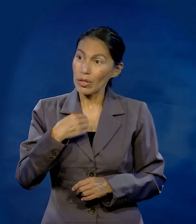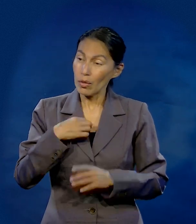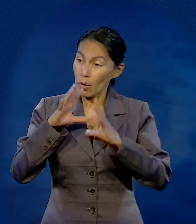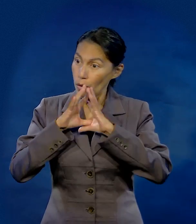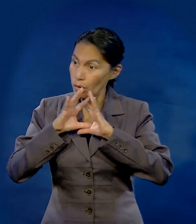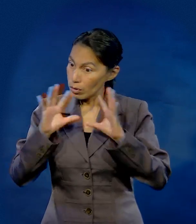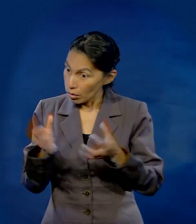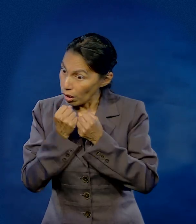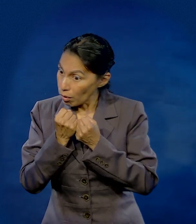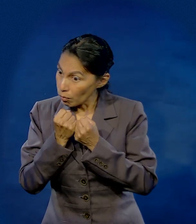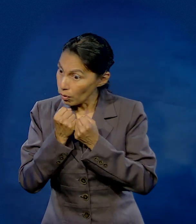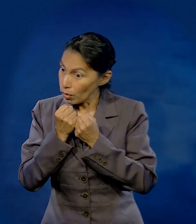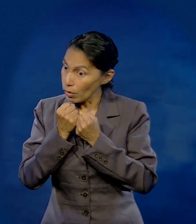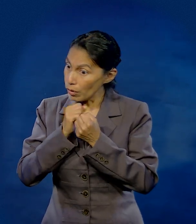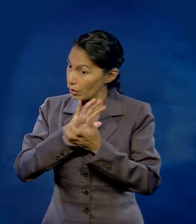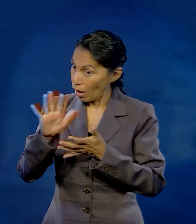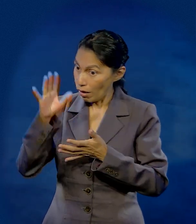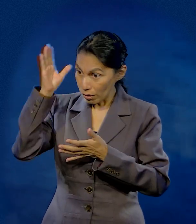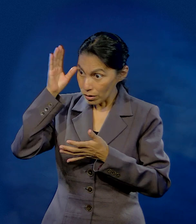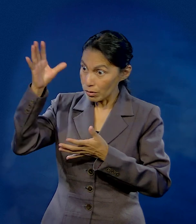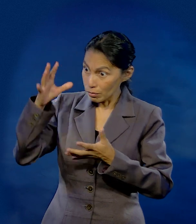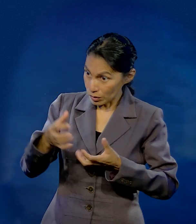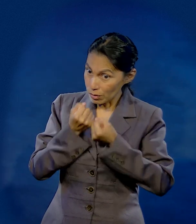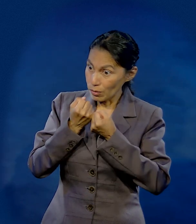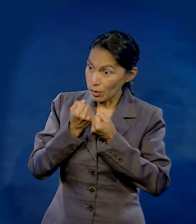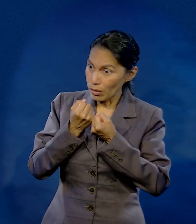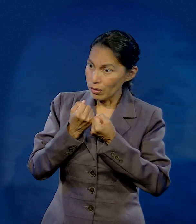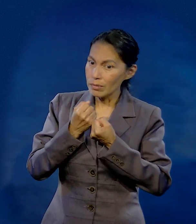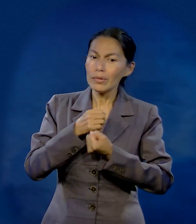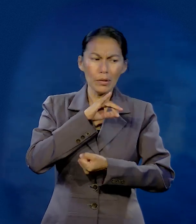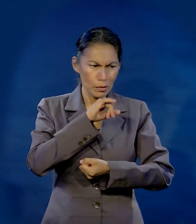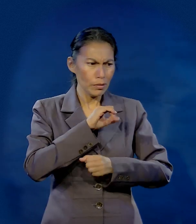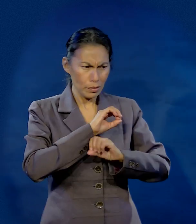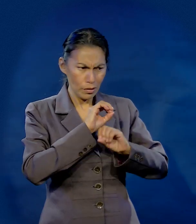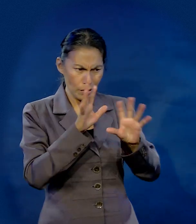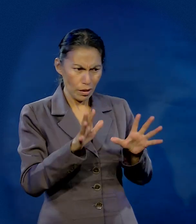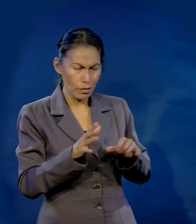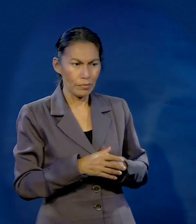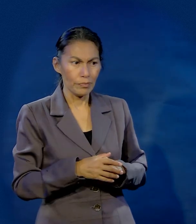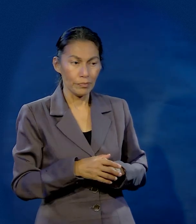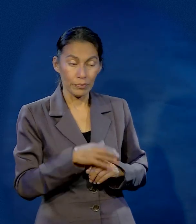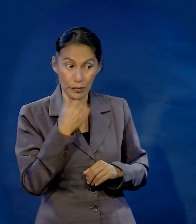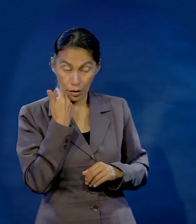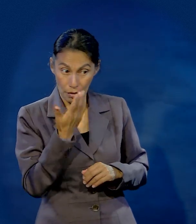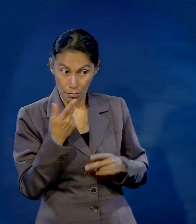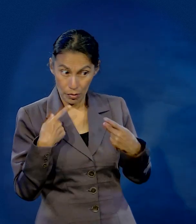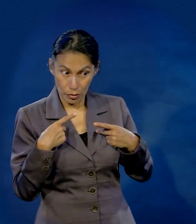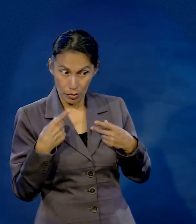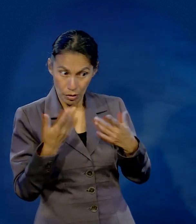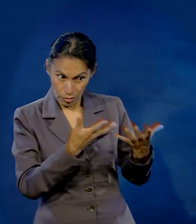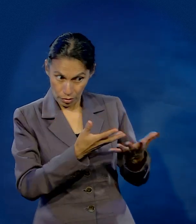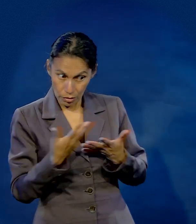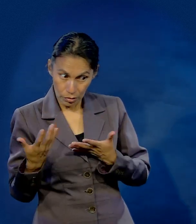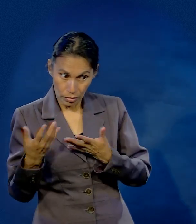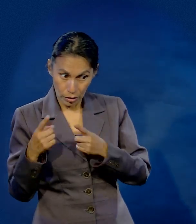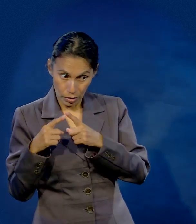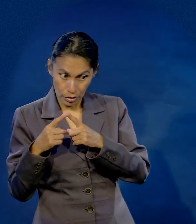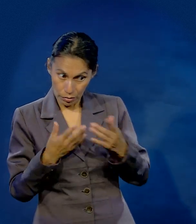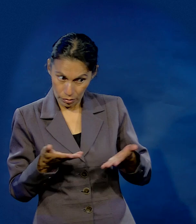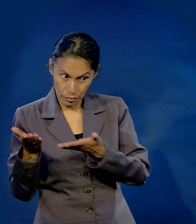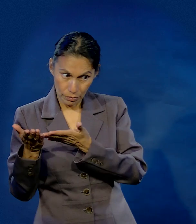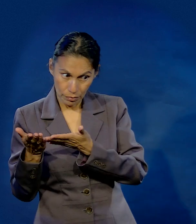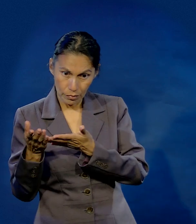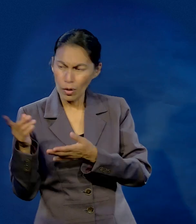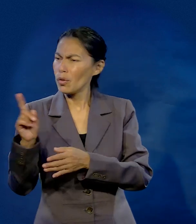y le dije Sí ya es tiempo qué hay que hacer me dice empezamos a tener un breve estudio no fue muy profundo